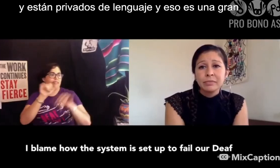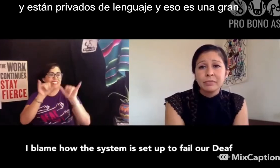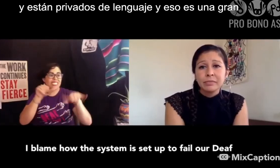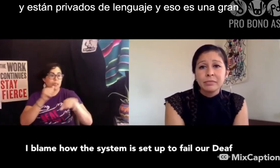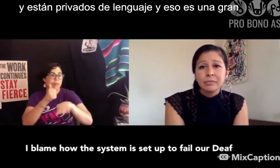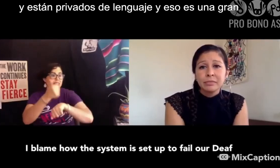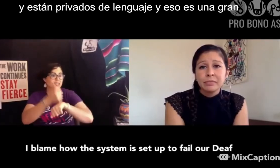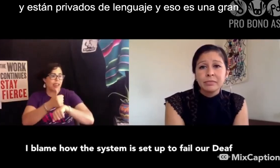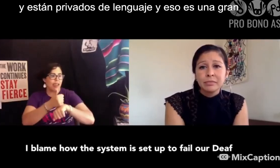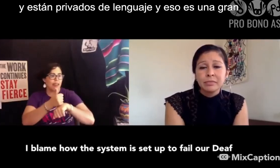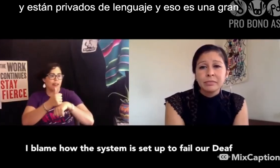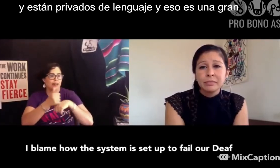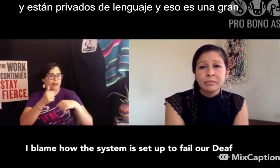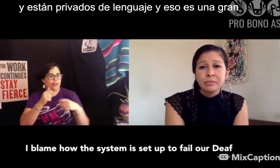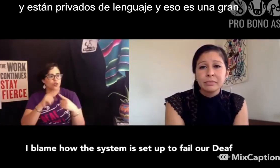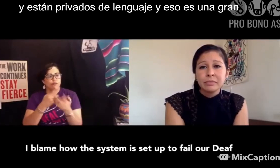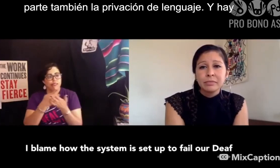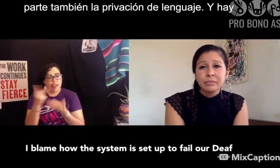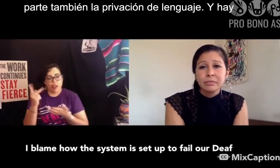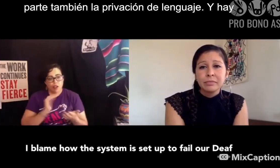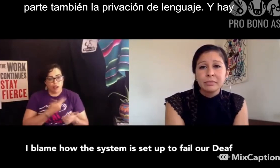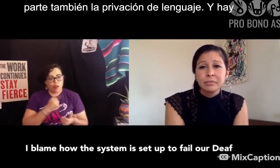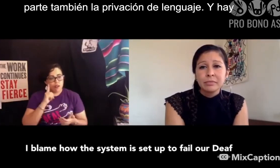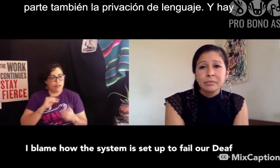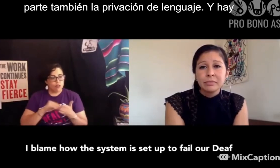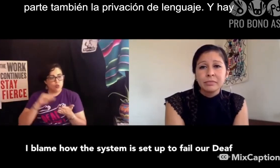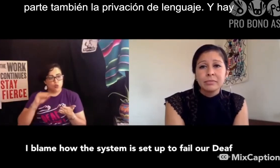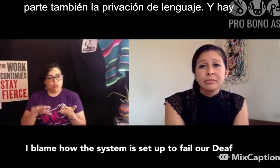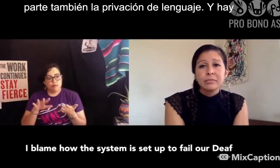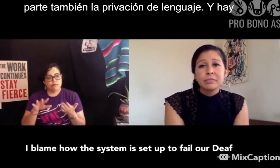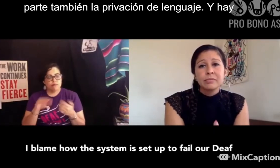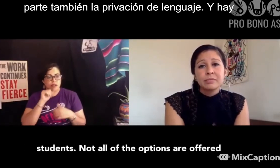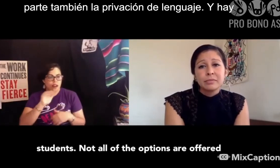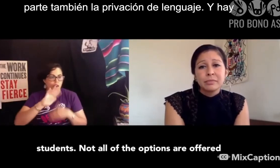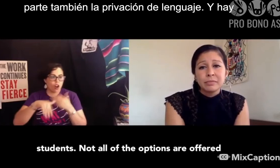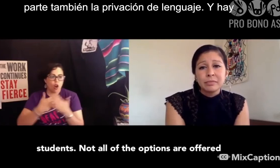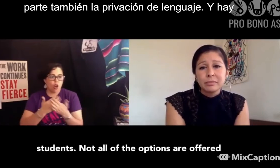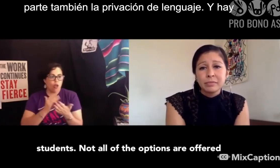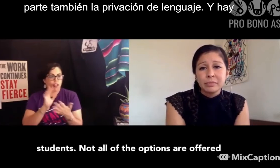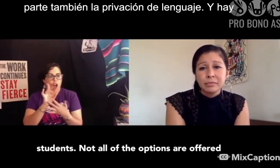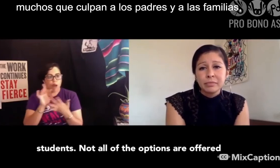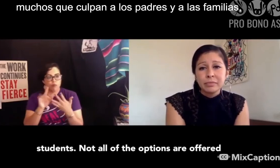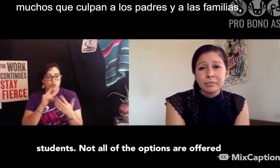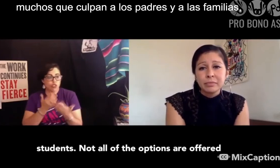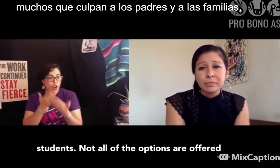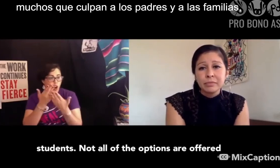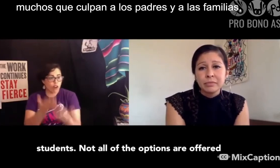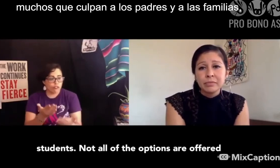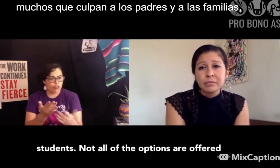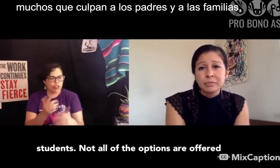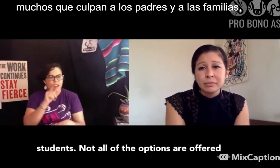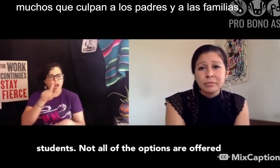están privados del lenguaje. Y eso es una gran parte también, la privación del lenguaje. Y hay muchos